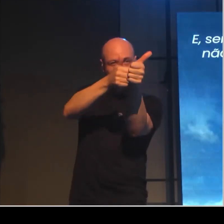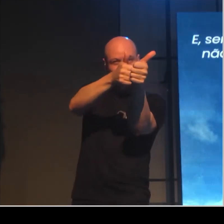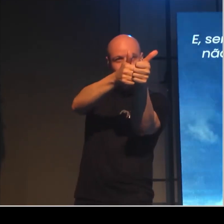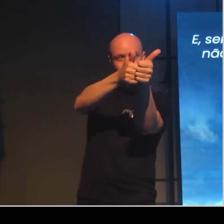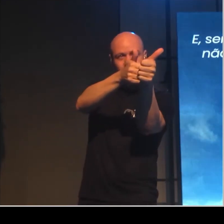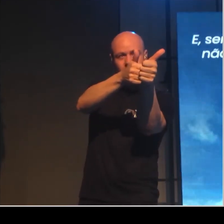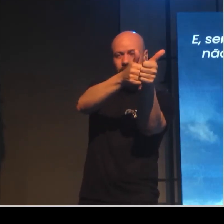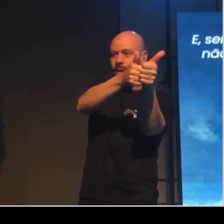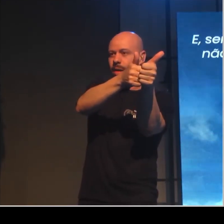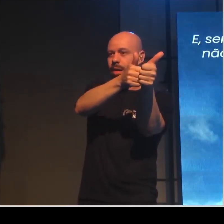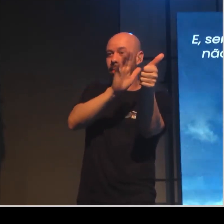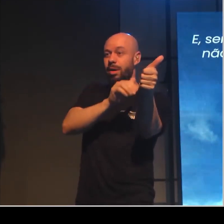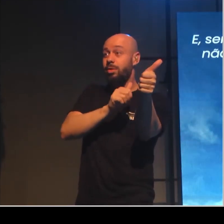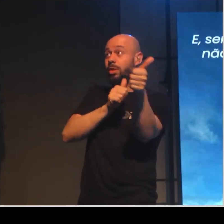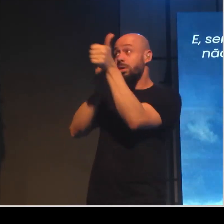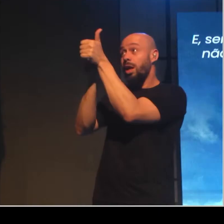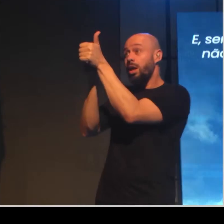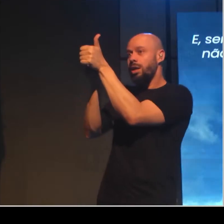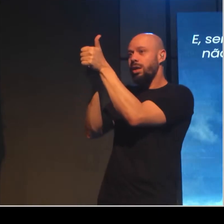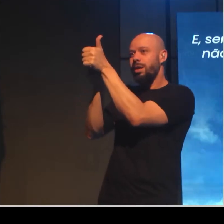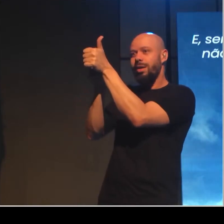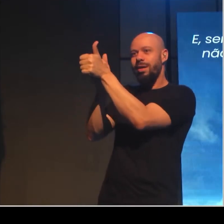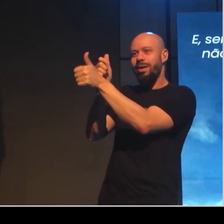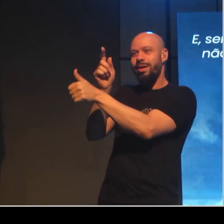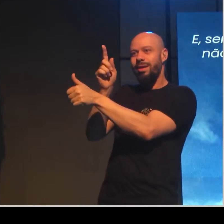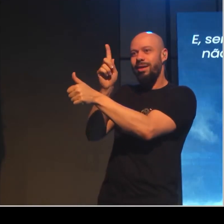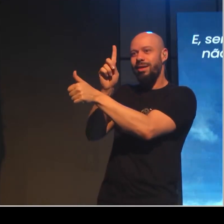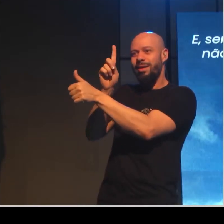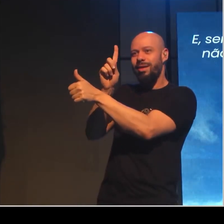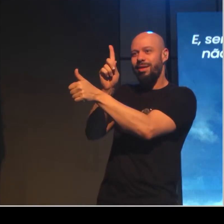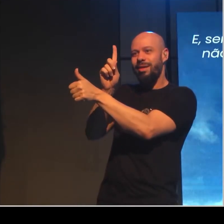E você não é um seguidor de Jesus porque você nunca